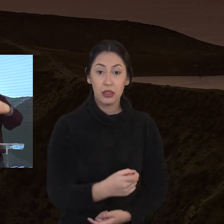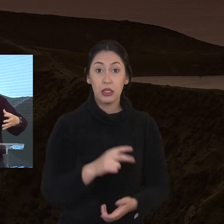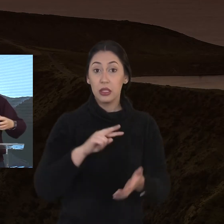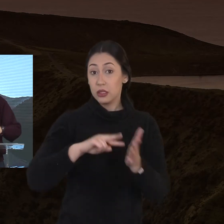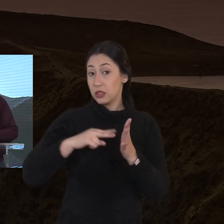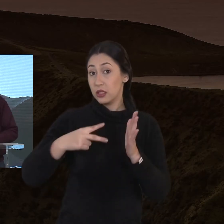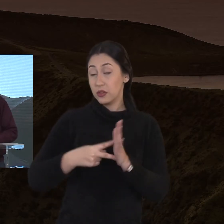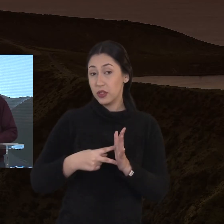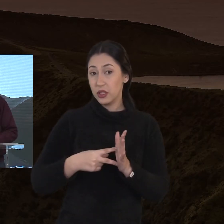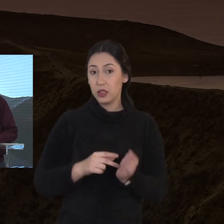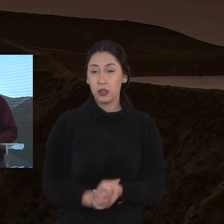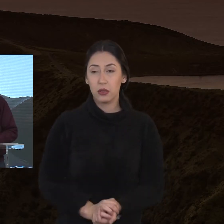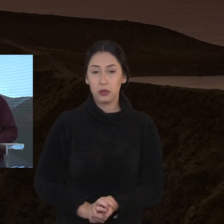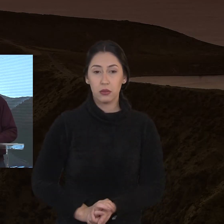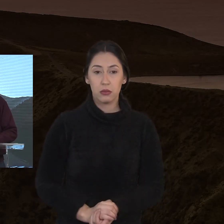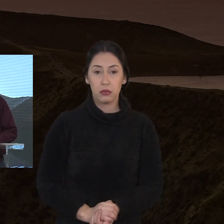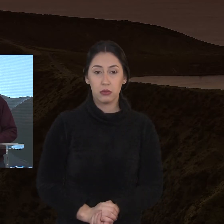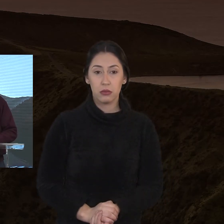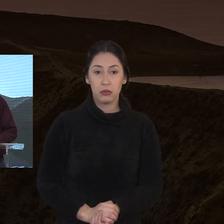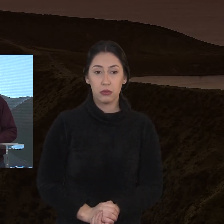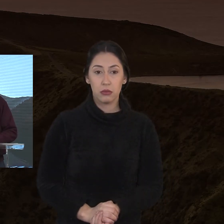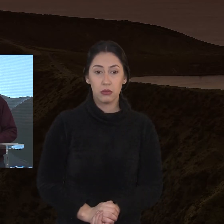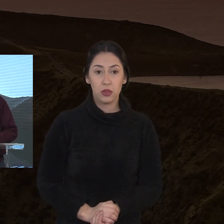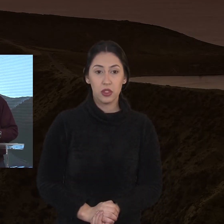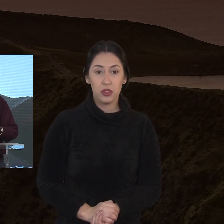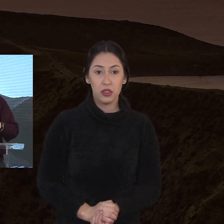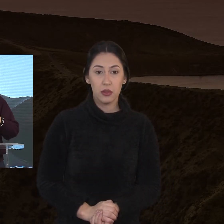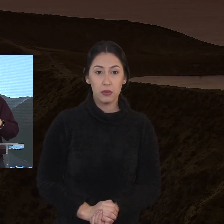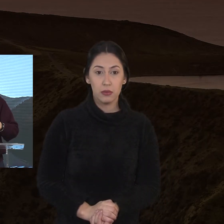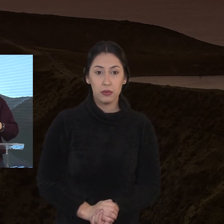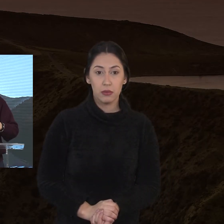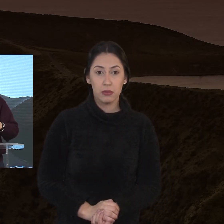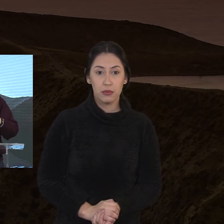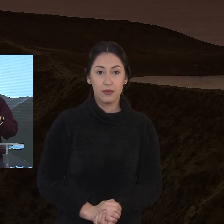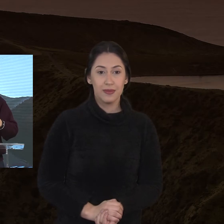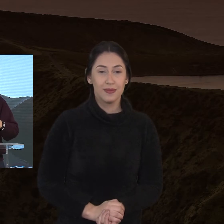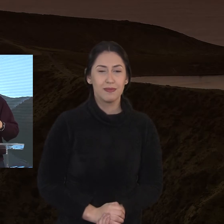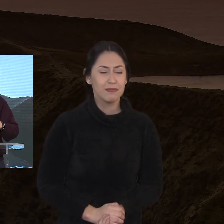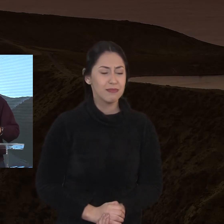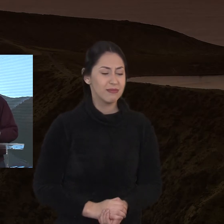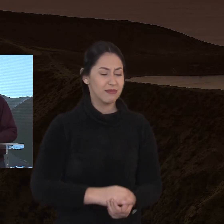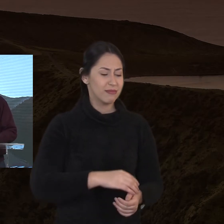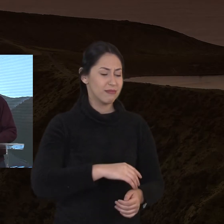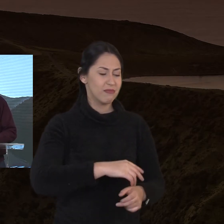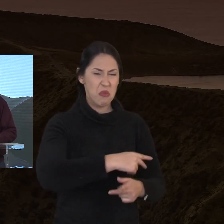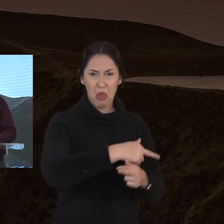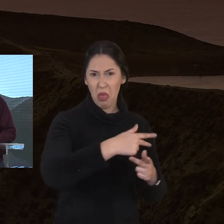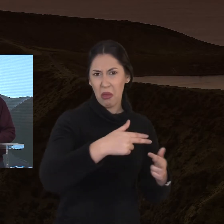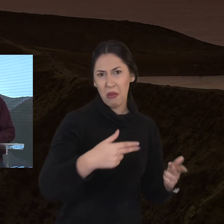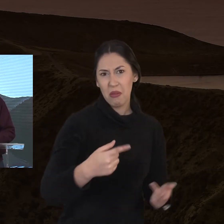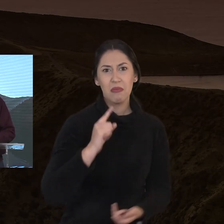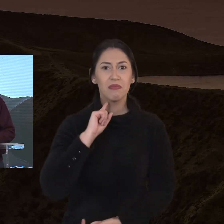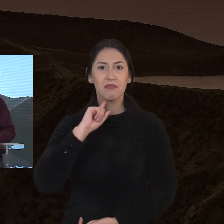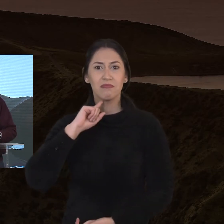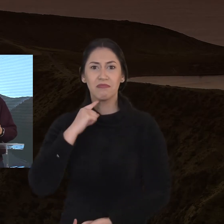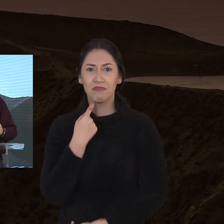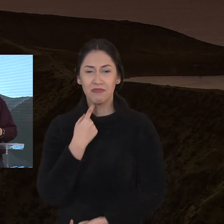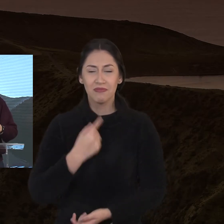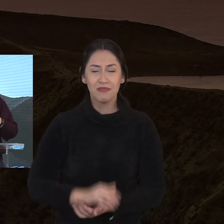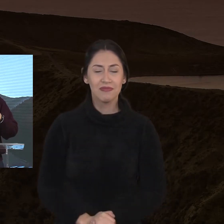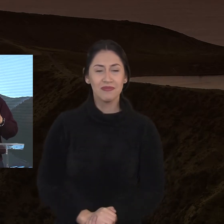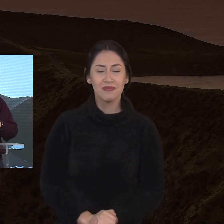significa um monte de esterco também então deus é burro também quer dizer senhor o esterco de um monte de esterco